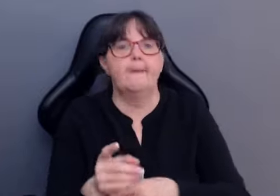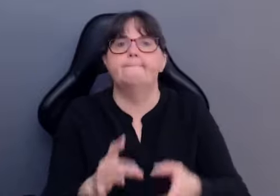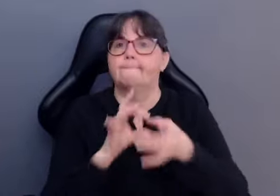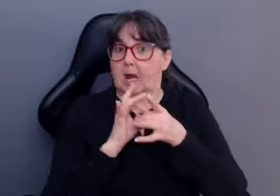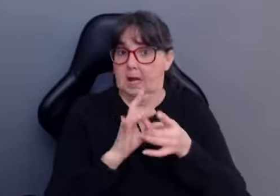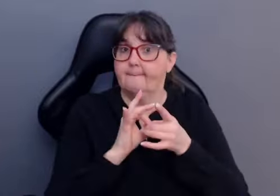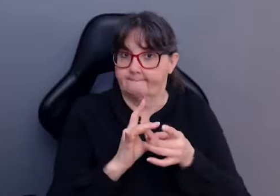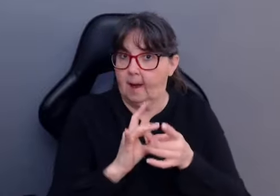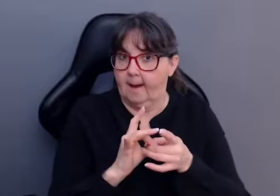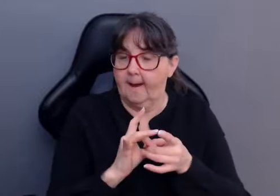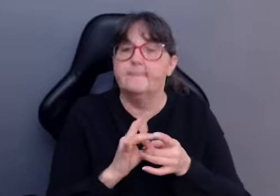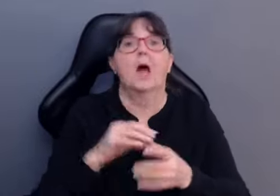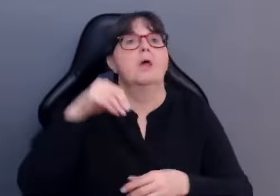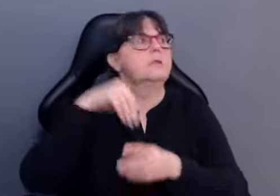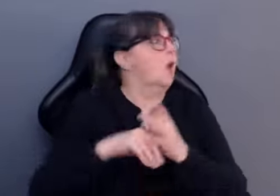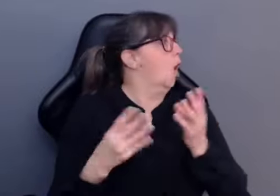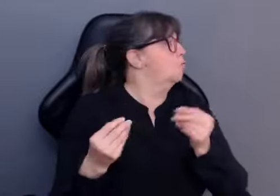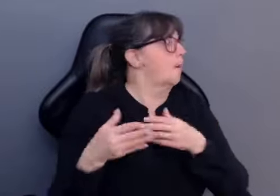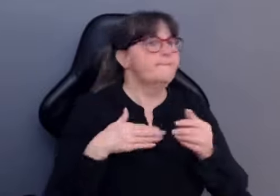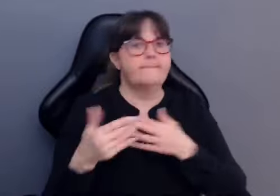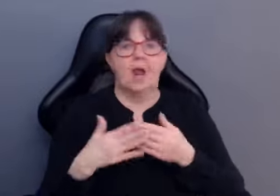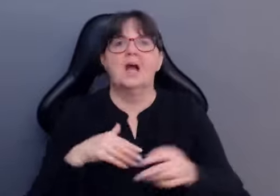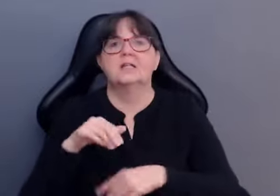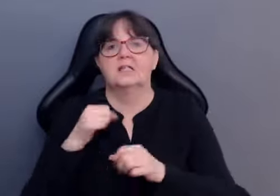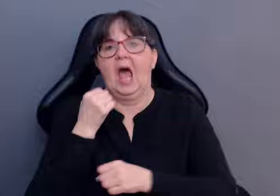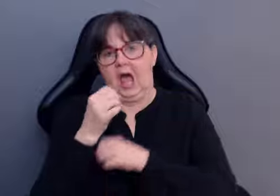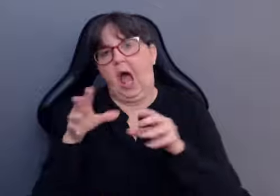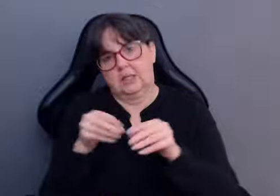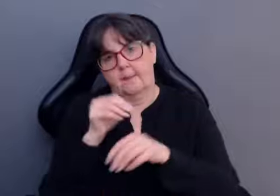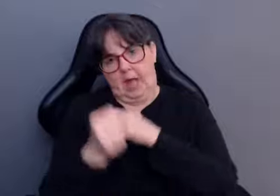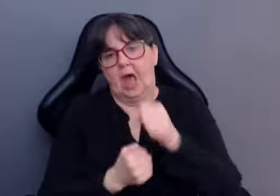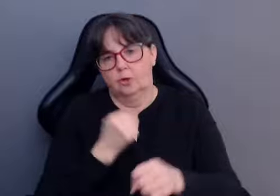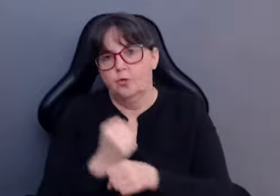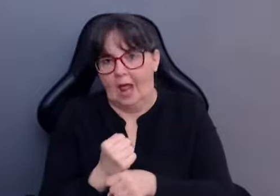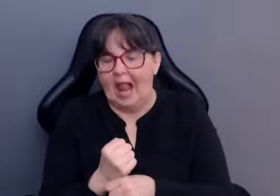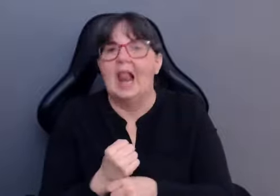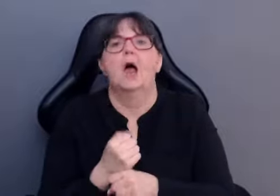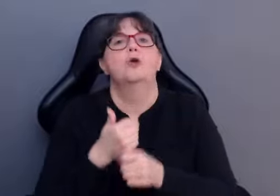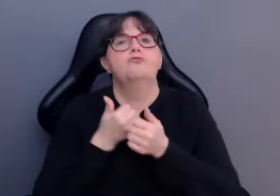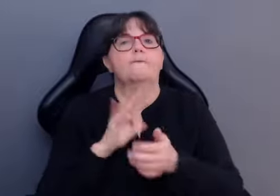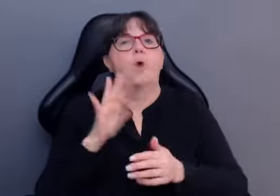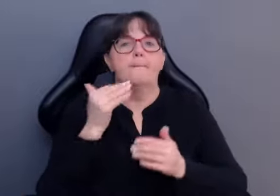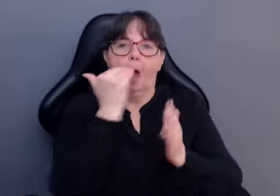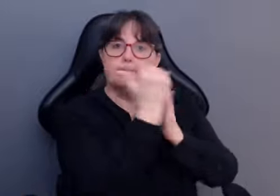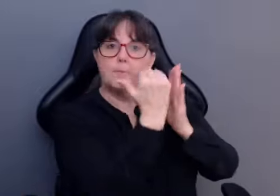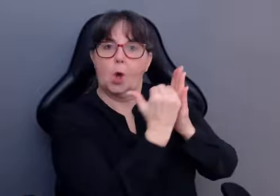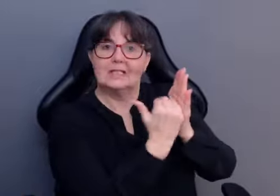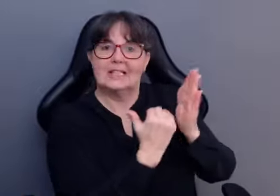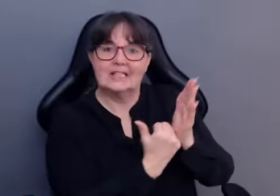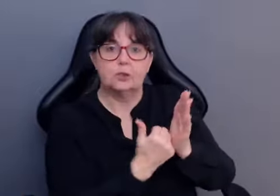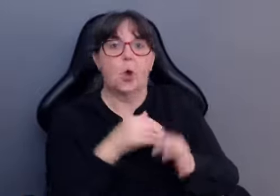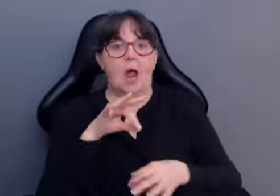au cours de l'Assemblée annuelle et selon la procédure d'élection décrite ci-après.